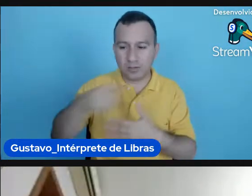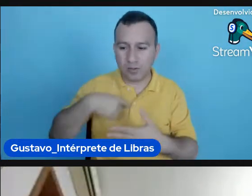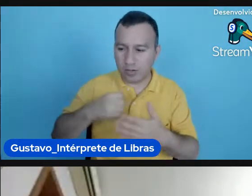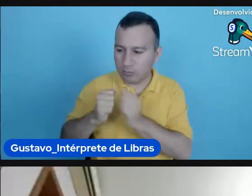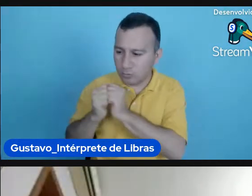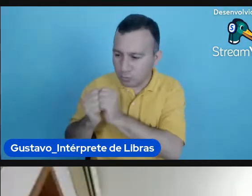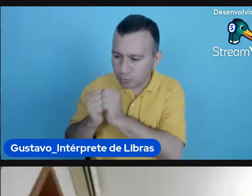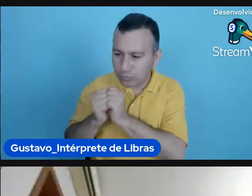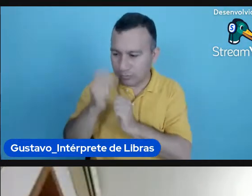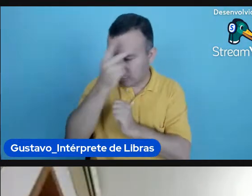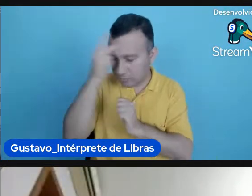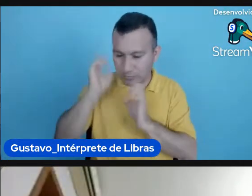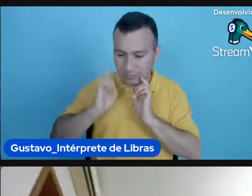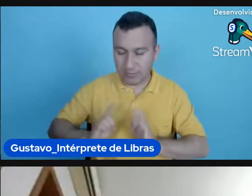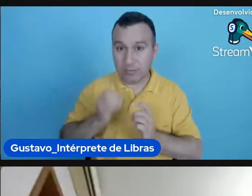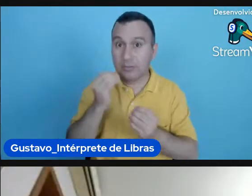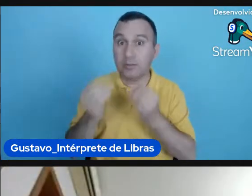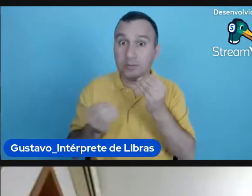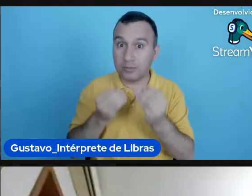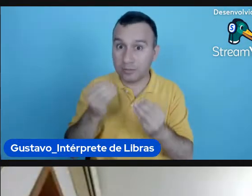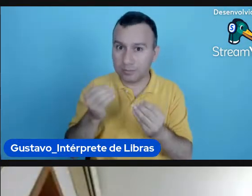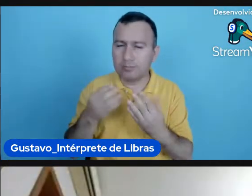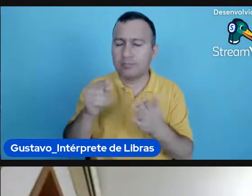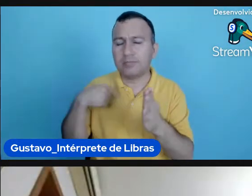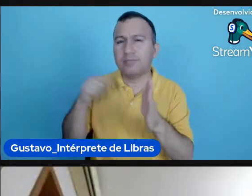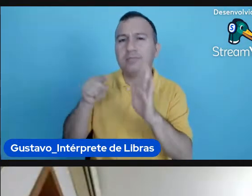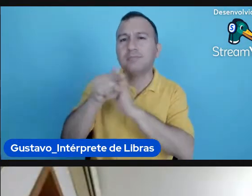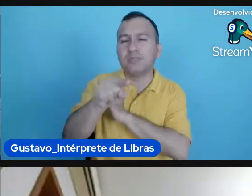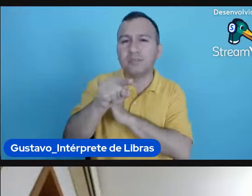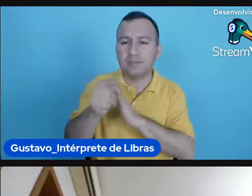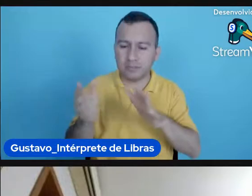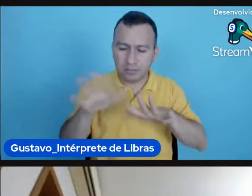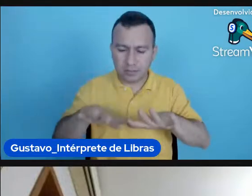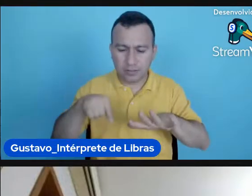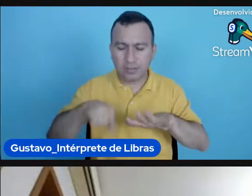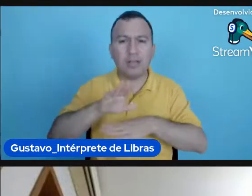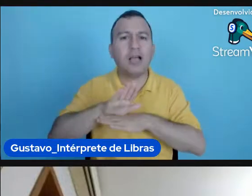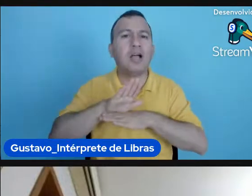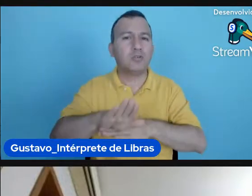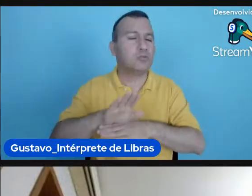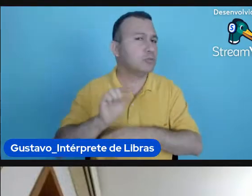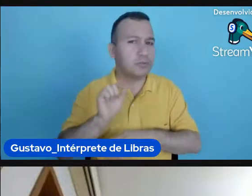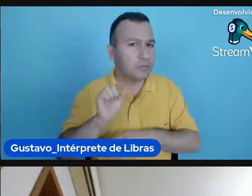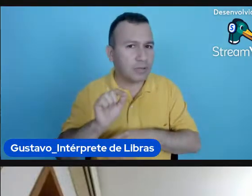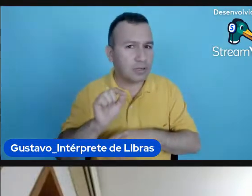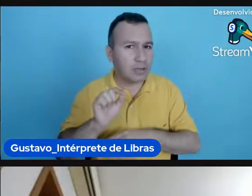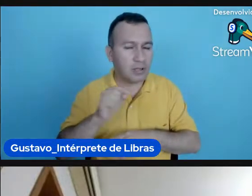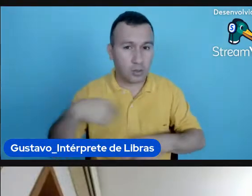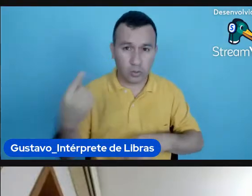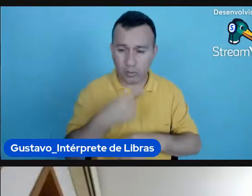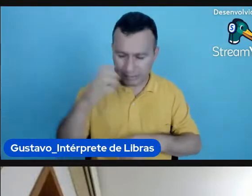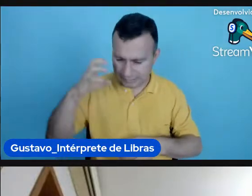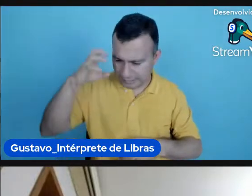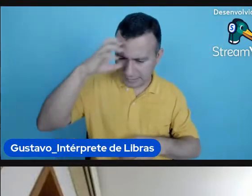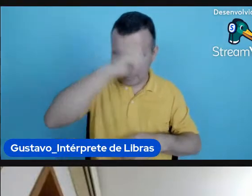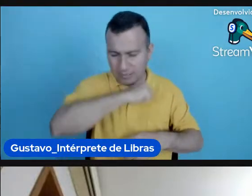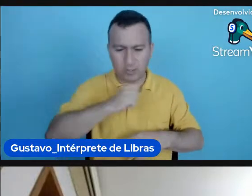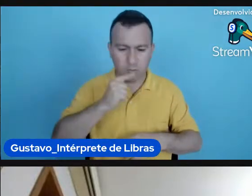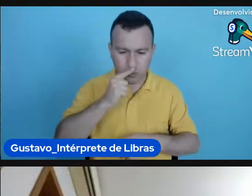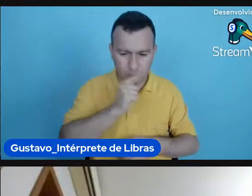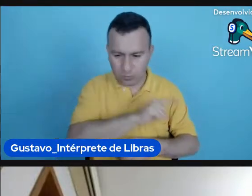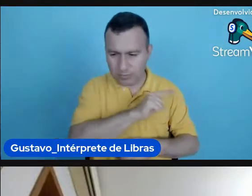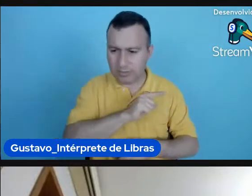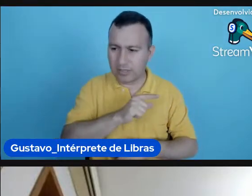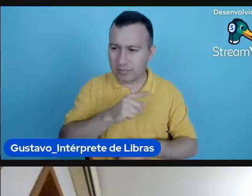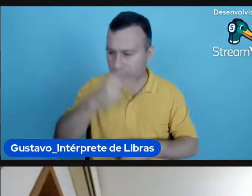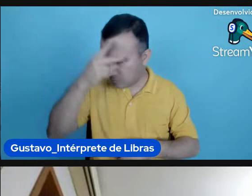inclusão? Né? A inclusão está permitindo o quê? A inclusão está permitindo que a gente aprenda a lidar com qualquer pessoa, em qualquer